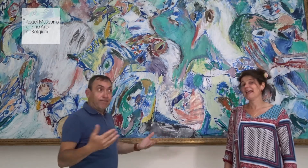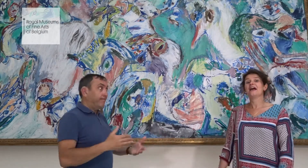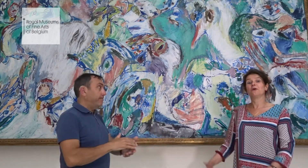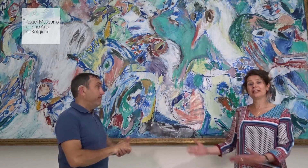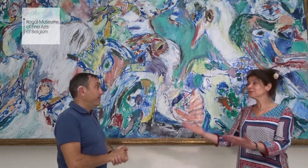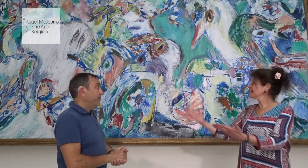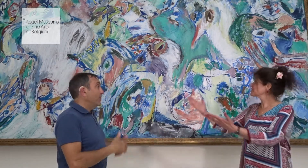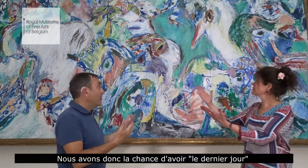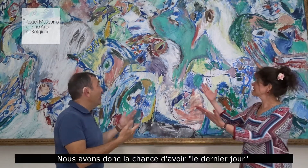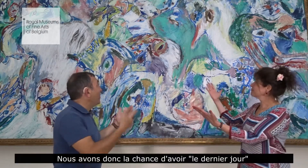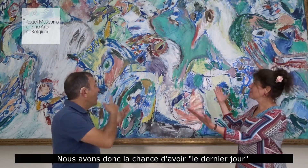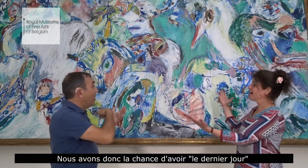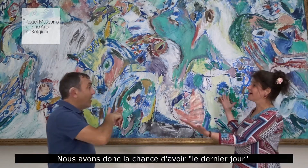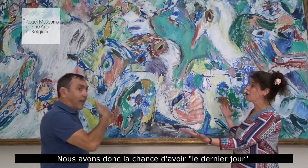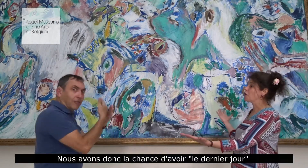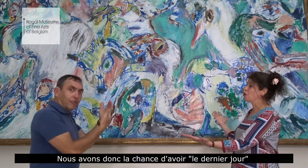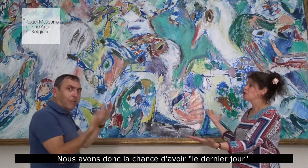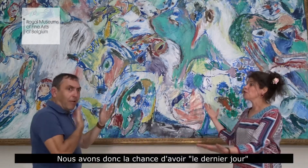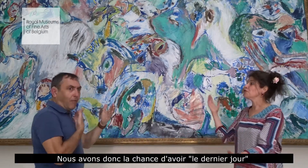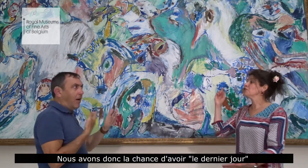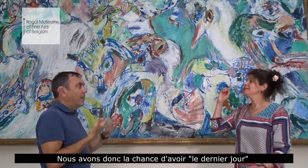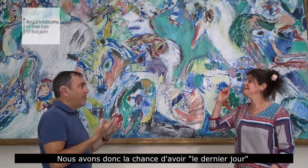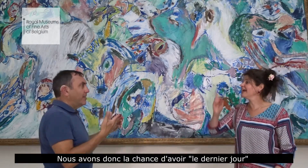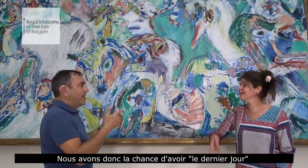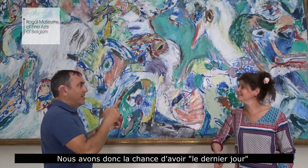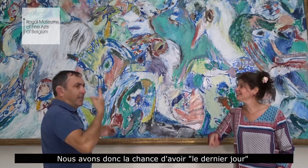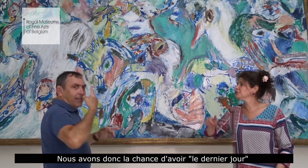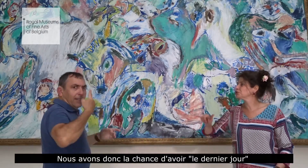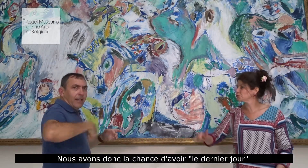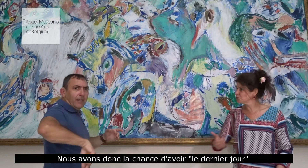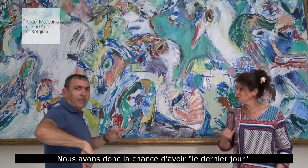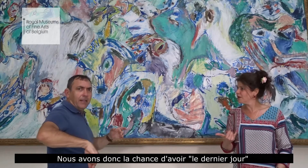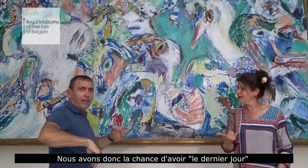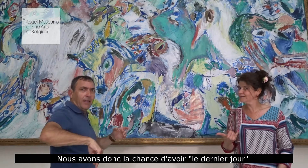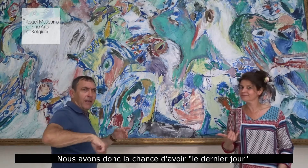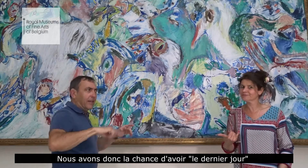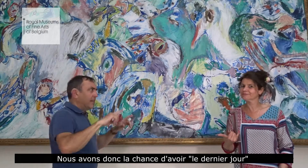On a donc la chance d'avoir le dernier jour